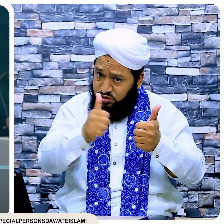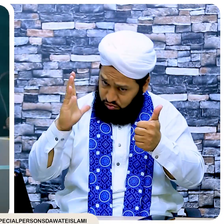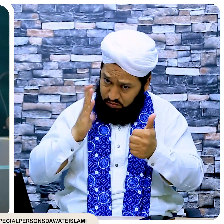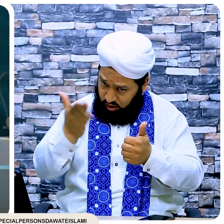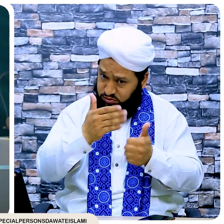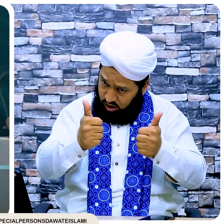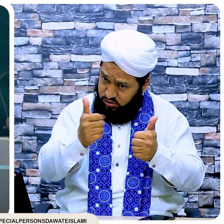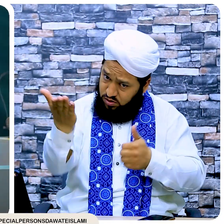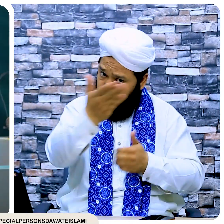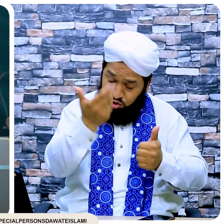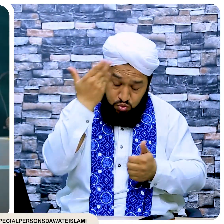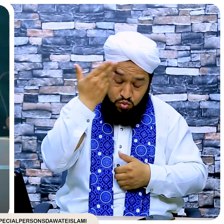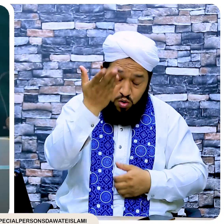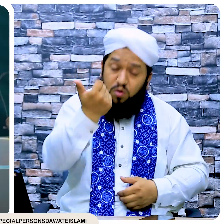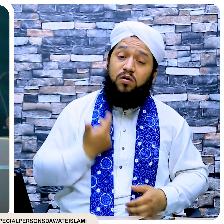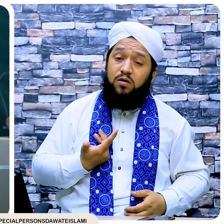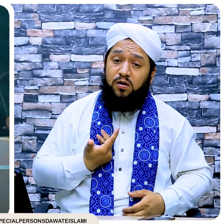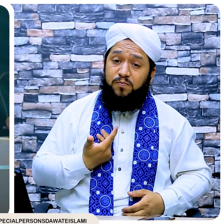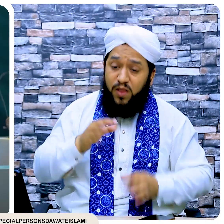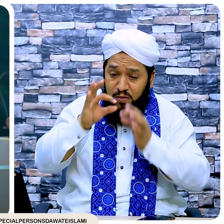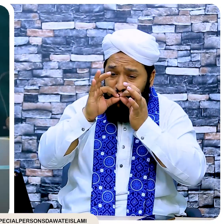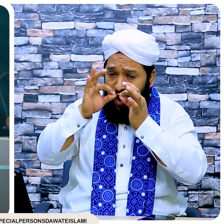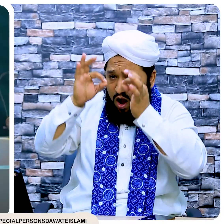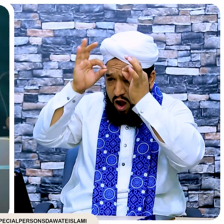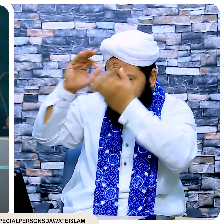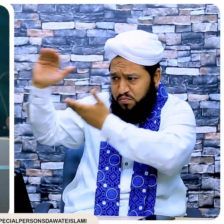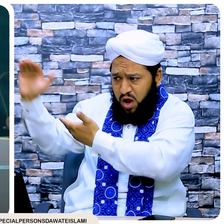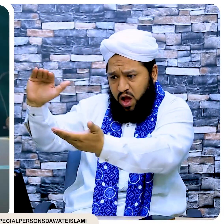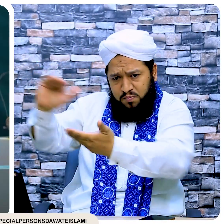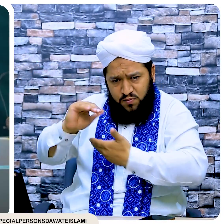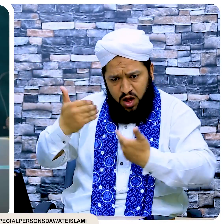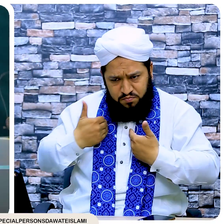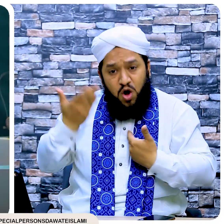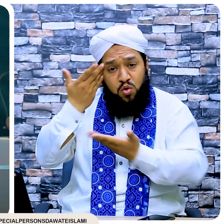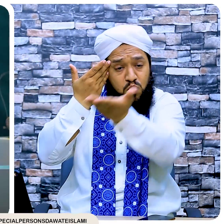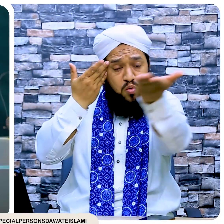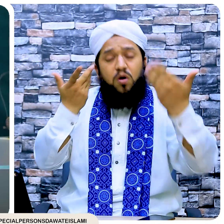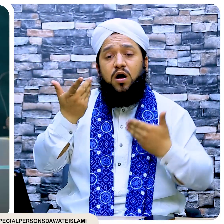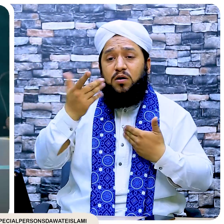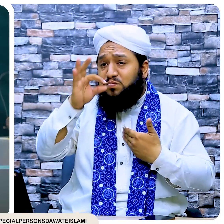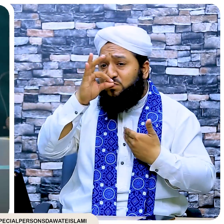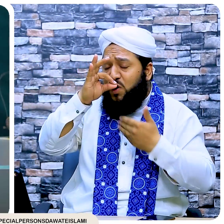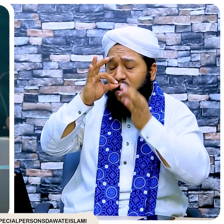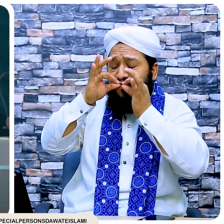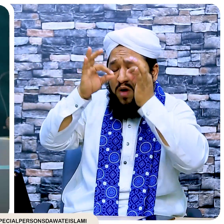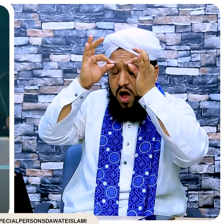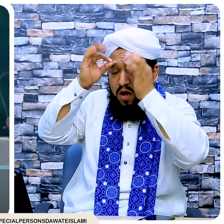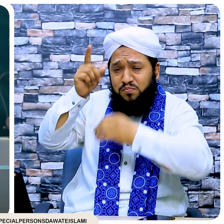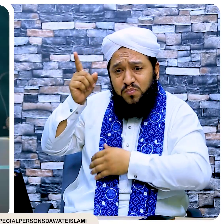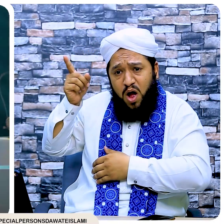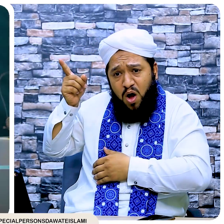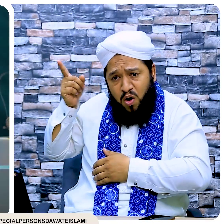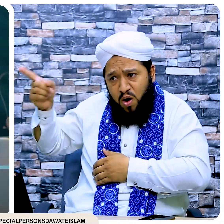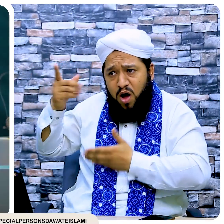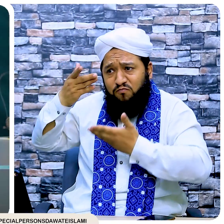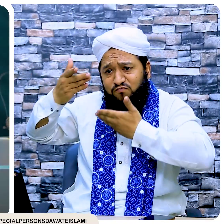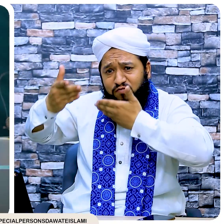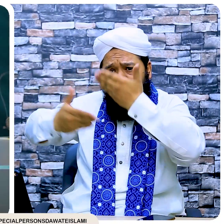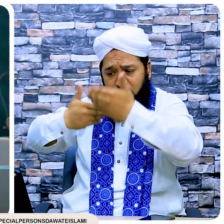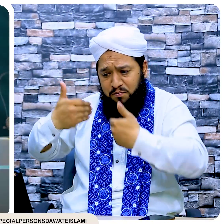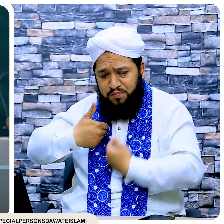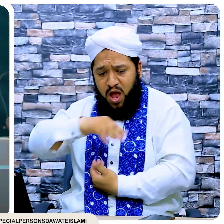یعنی تمہارے لیے جائز ہو سکتا ہے؟ کیا میں تمہارے نبی علیہ الصلوۃ والسلام کا نواسہ نہیں؟ کیا تم نے نہ سنا کہ رسول اللہ صلی اللہ تعالی علیہ